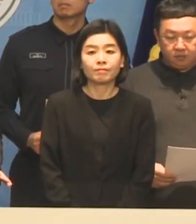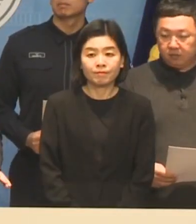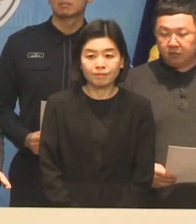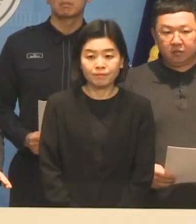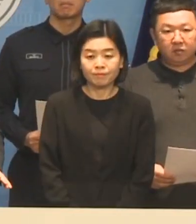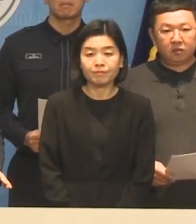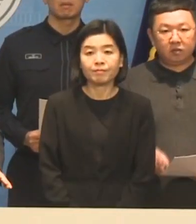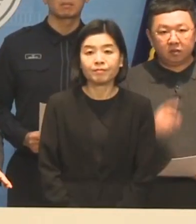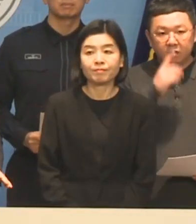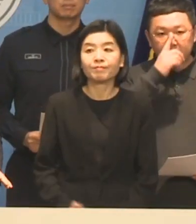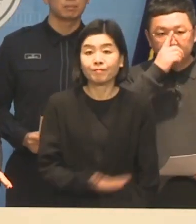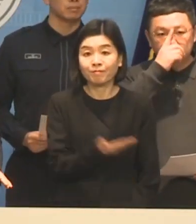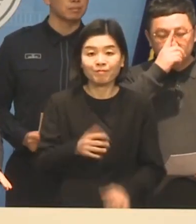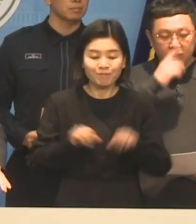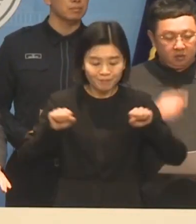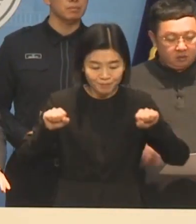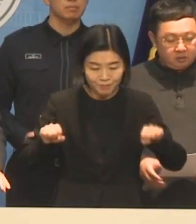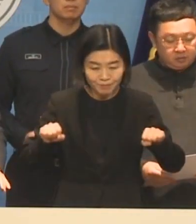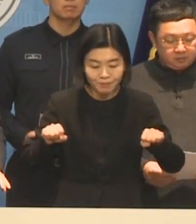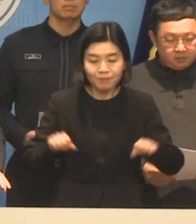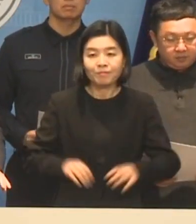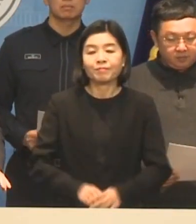네, 언론인 여러분 안녕하십니까?